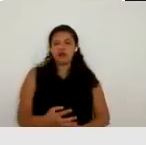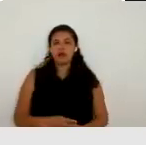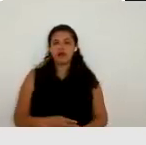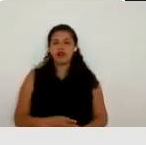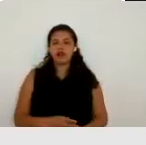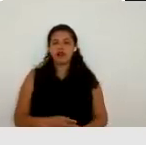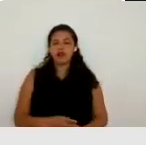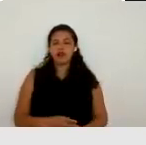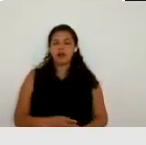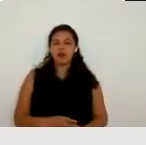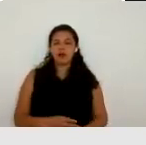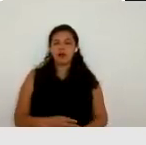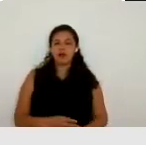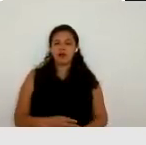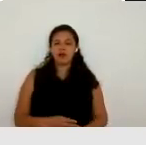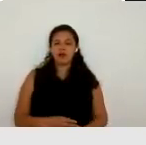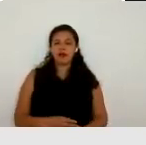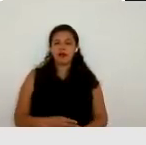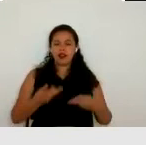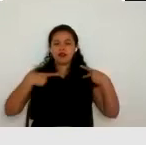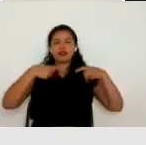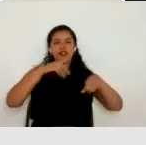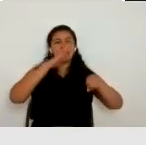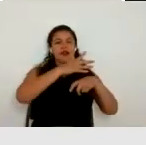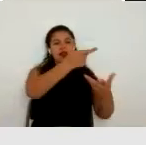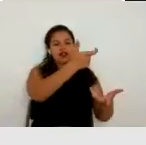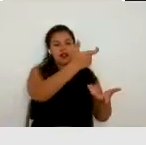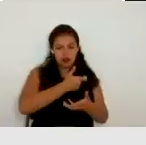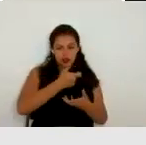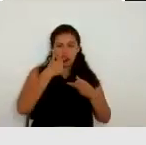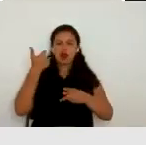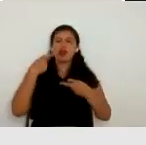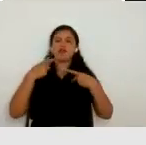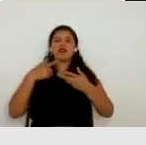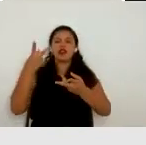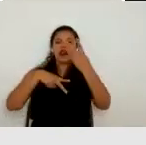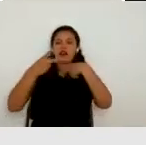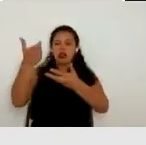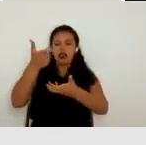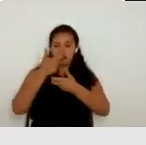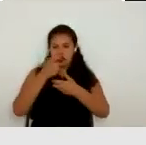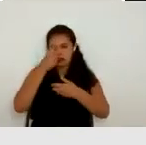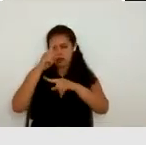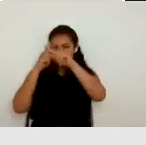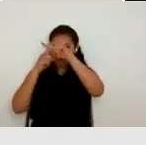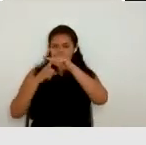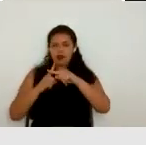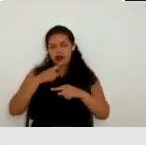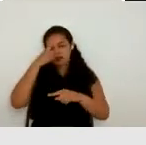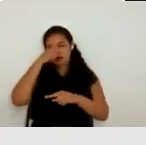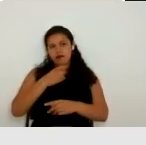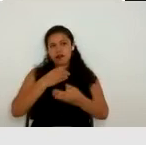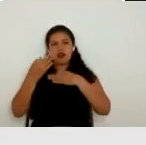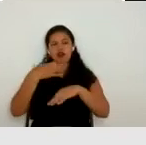la del principal proveedor la del proveedor secundario la de otro proveedor para sumar el total de los impuestos